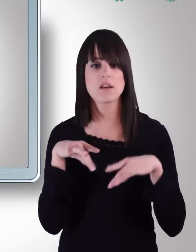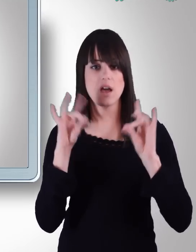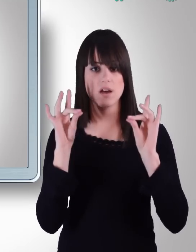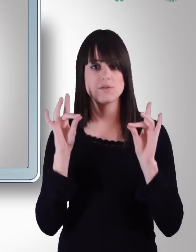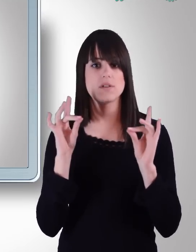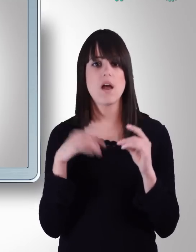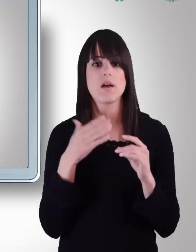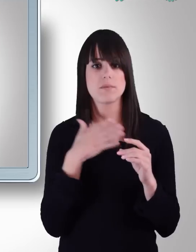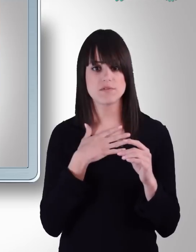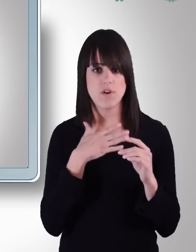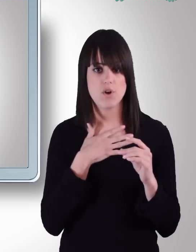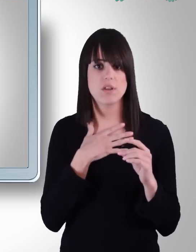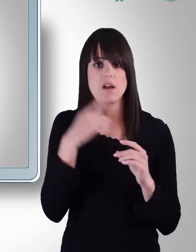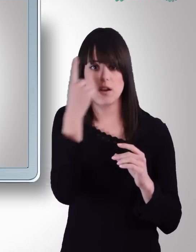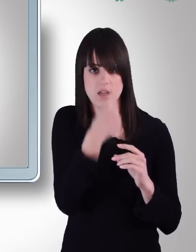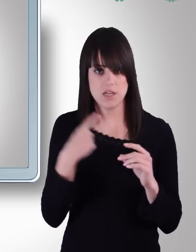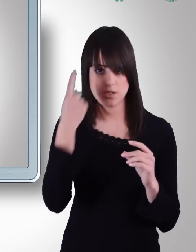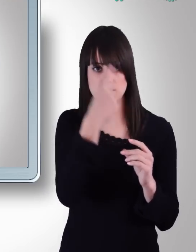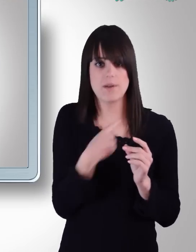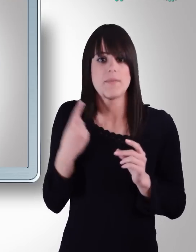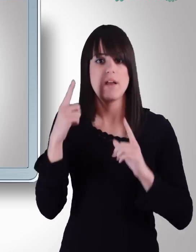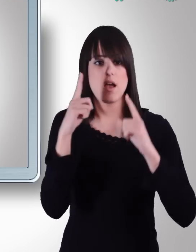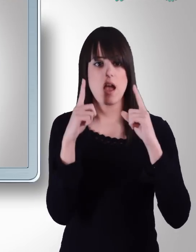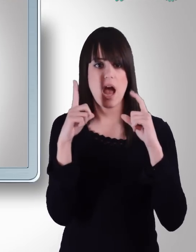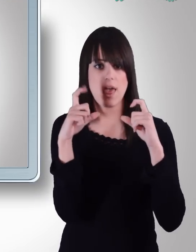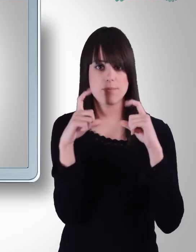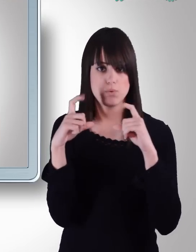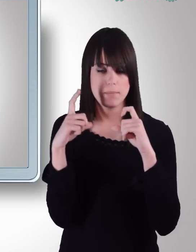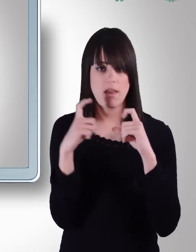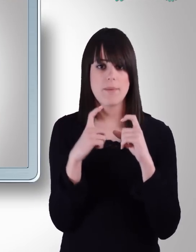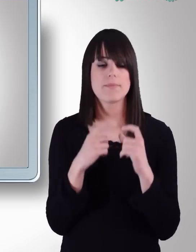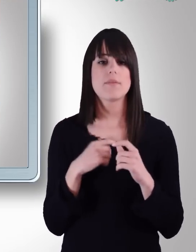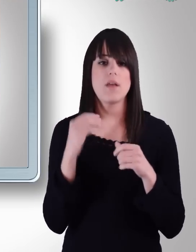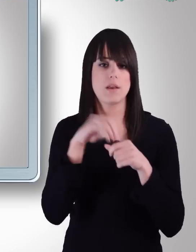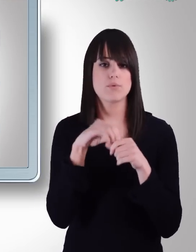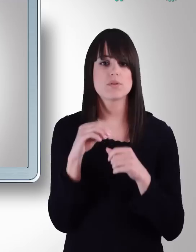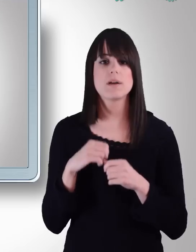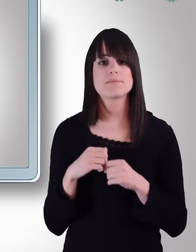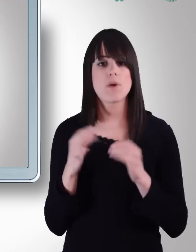Izaberete iz svog albuma onu koju hoćete da objavite, uklapate sa dimenzijama.